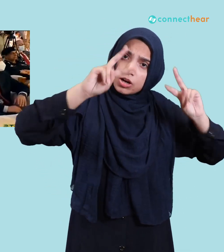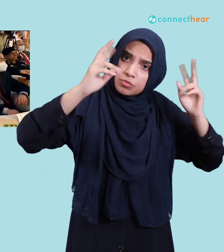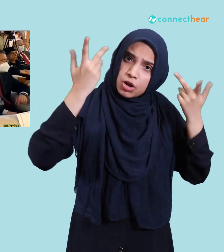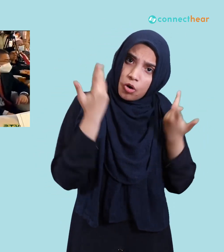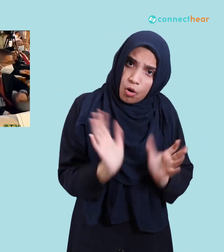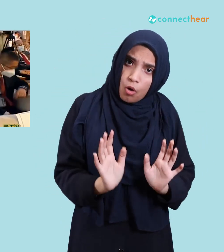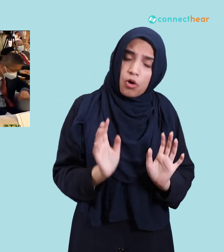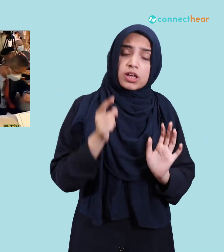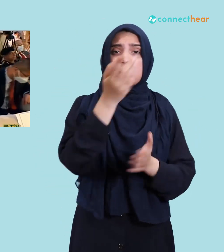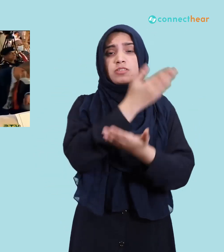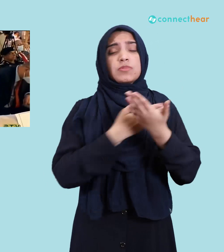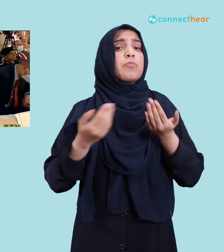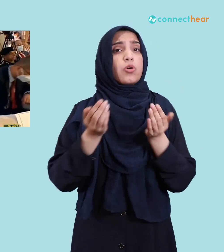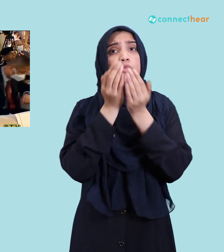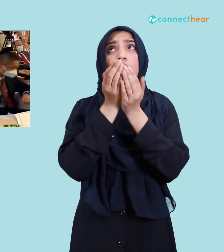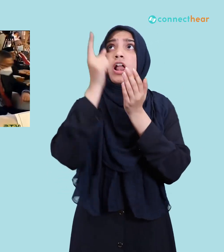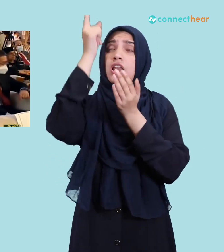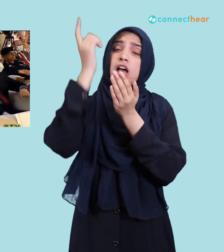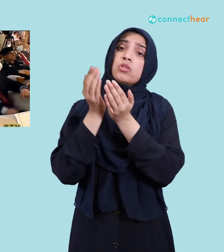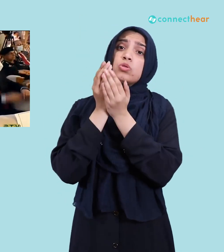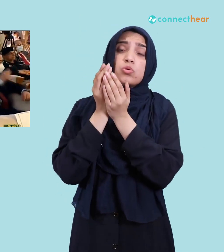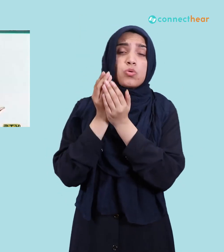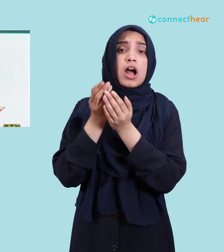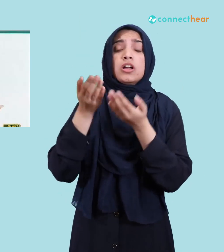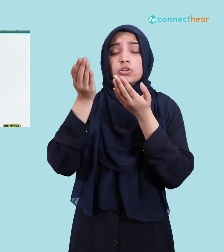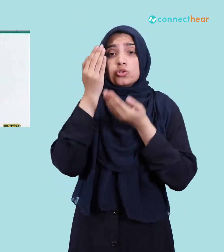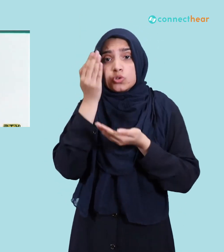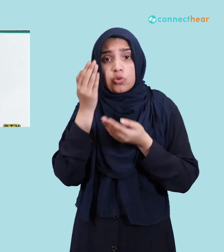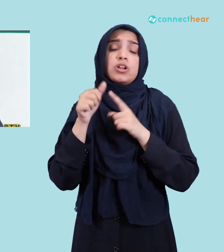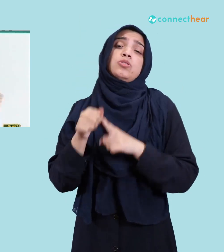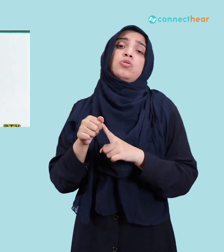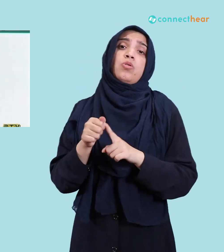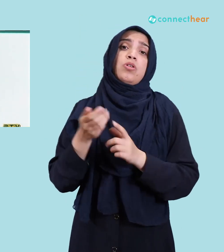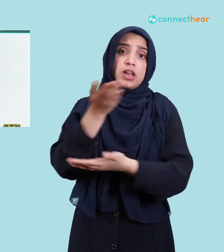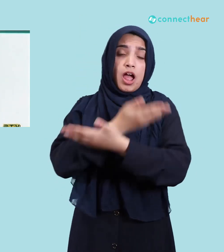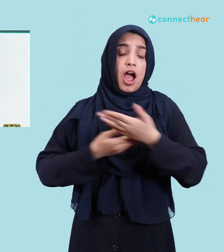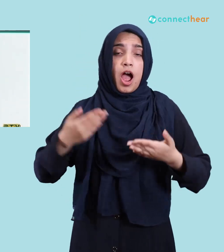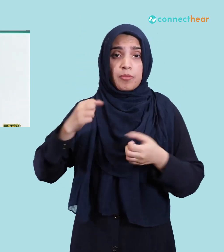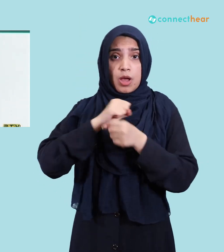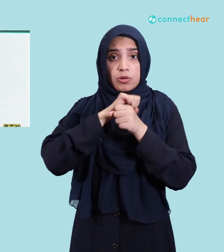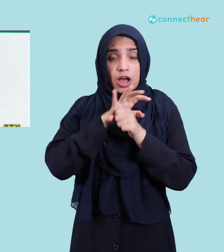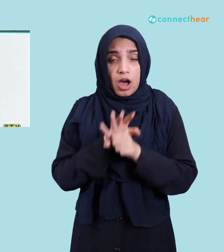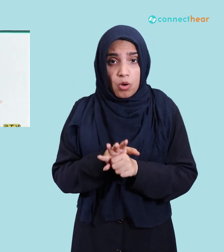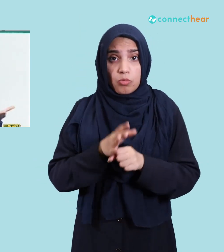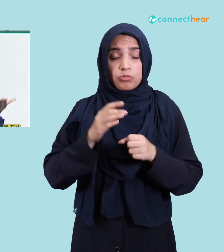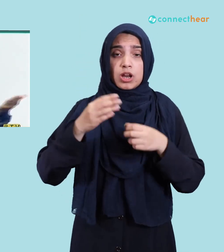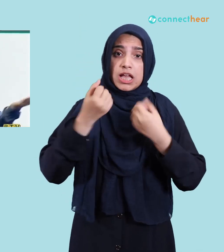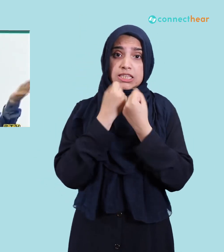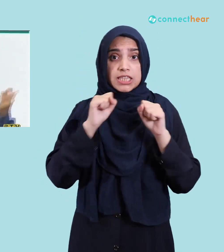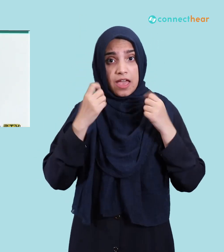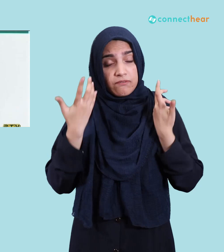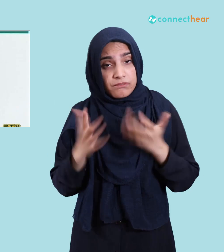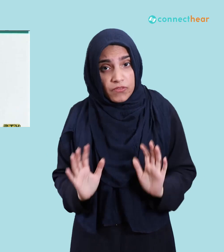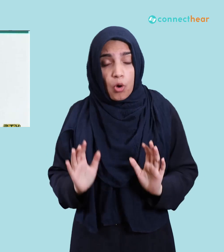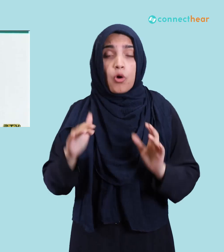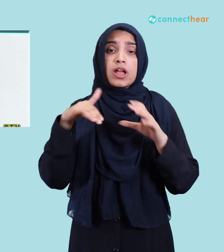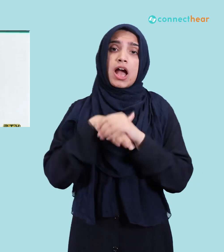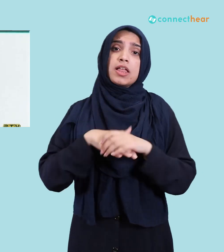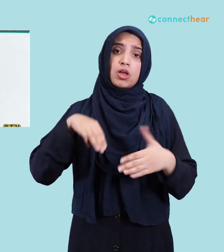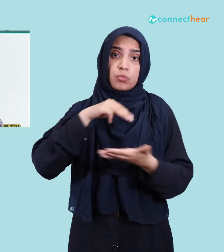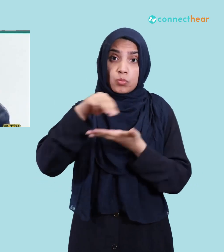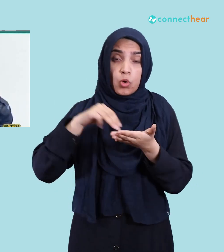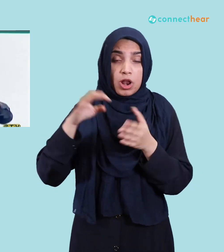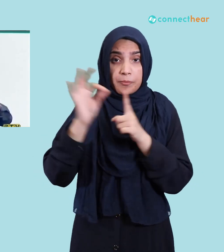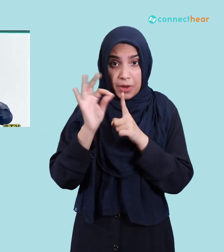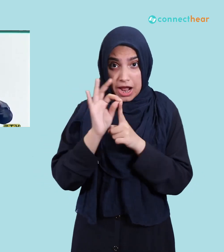ہاتھ اٹھا کے اللہ سے شکر ادا کرنا چاہیے کہ ہمارے ملک کو جس طرح ہم نکلیں کرونا سے، شاید ہی دنیا میں 3-4 ملک ہیں